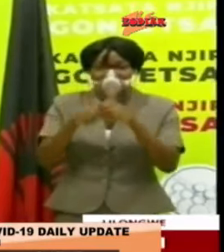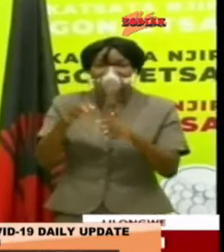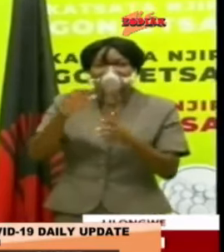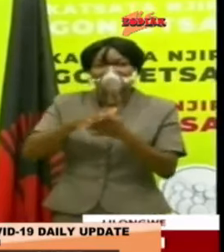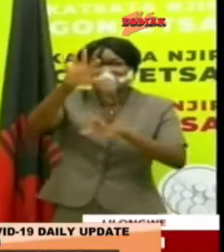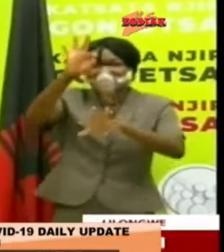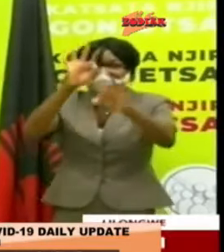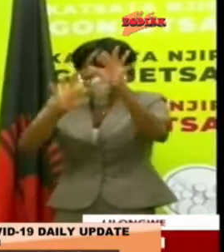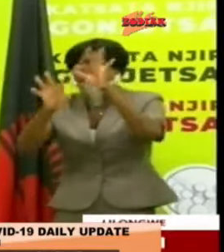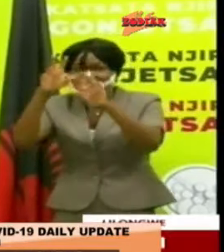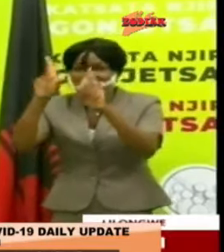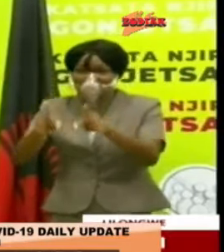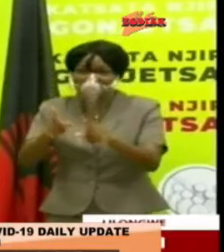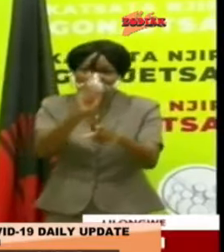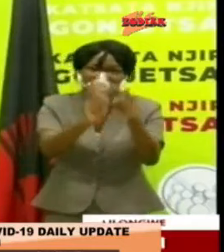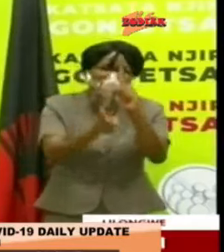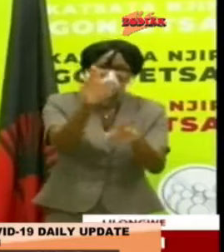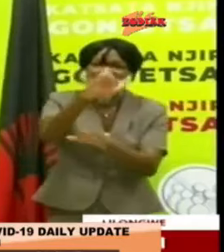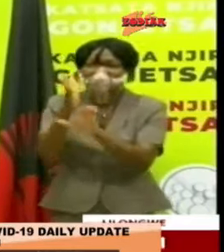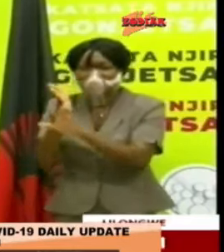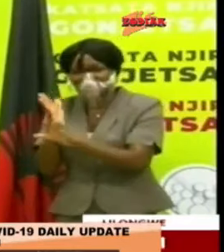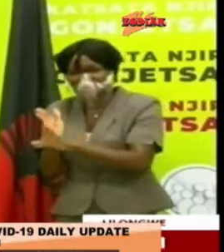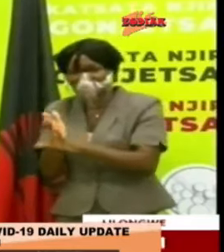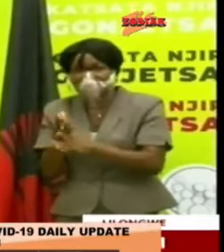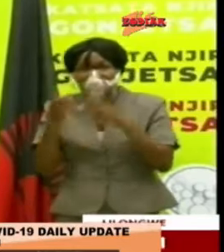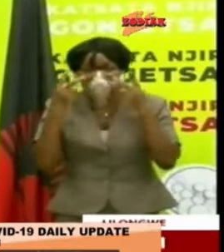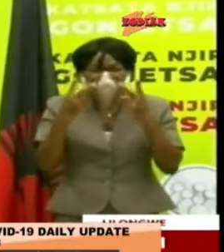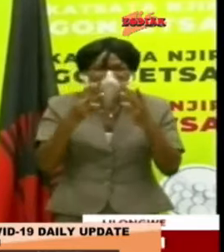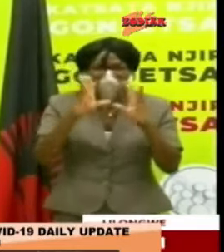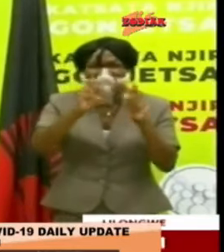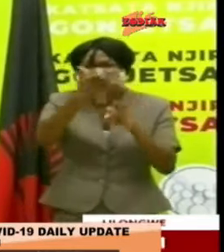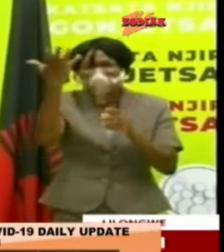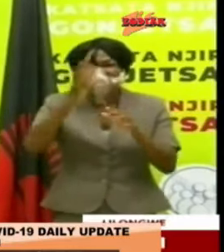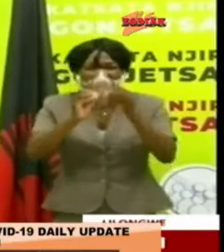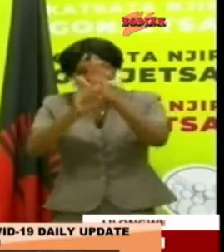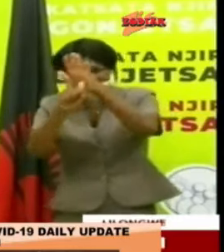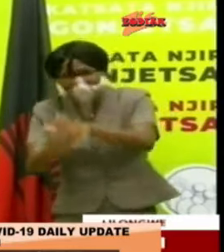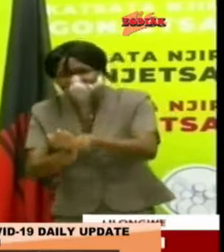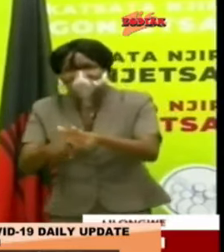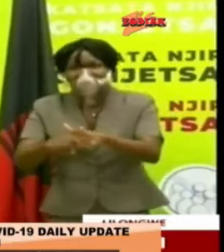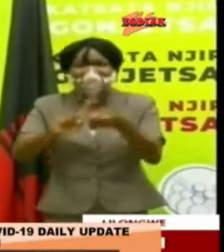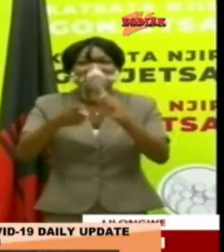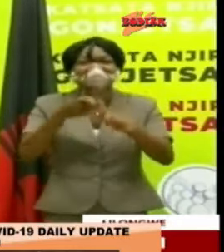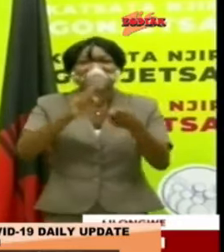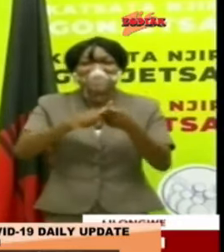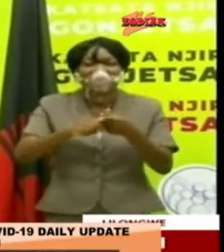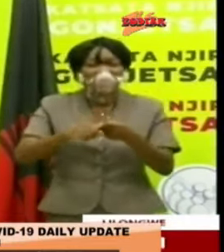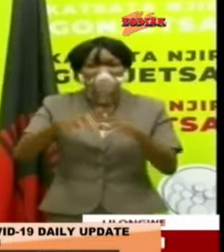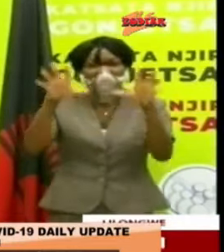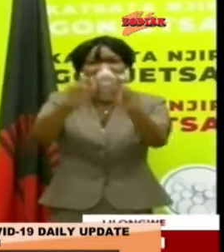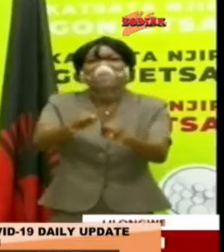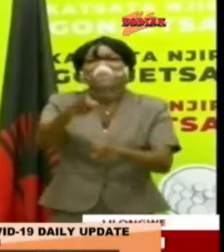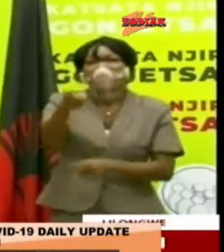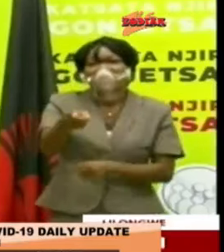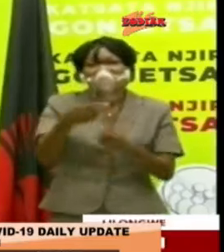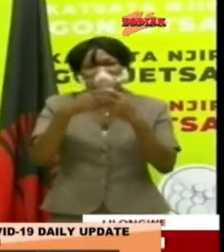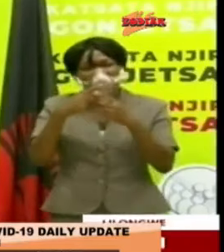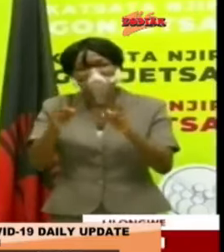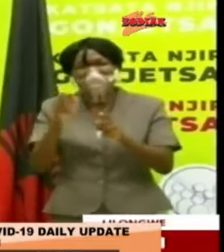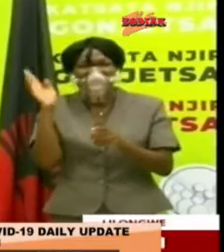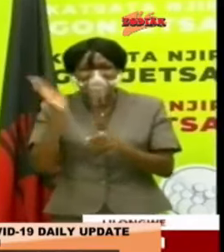akuyendayenda polondolozalondoloza kuti amene apanga mchitidwe umenewu uthe ndithu komanso mwina